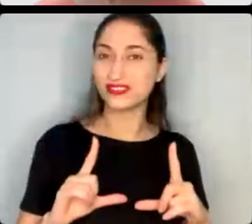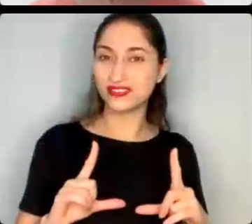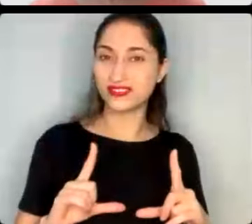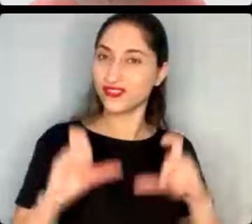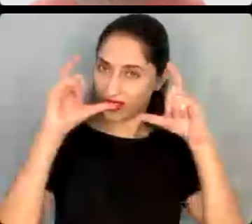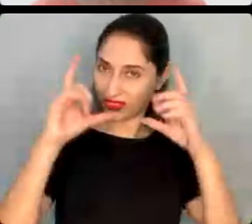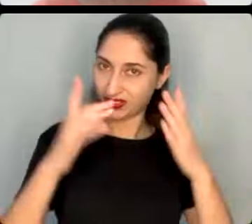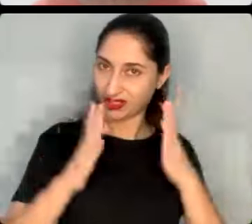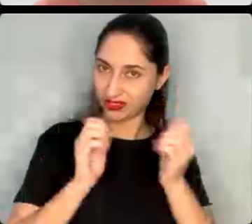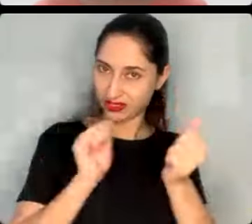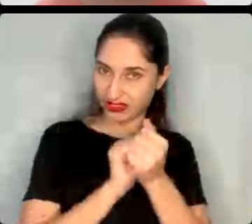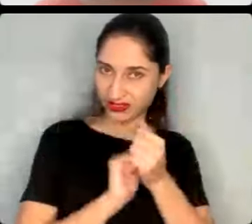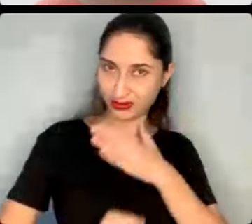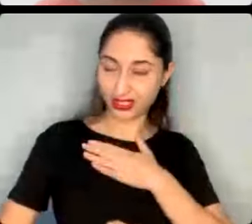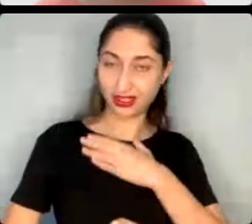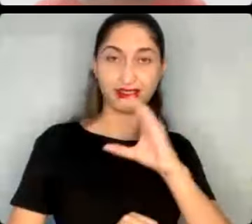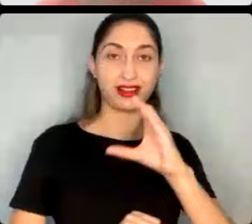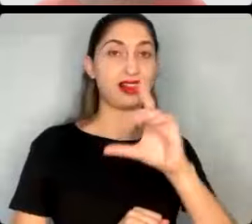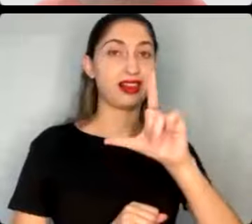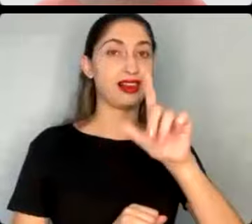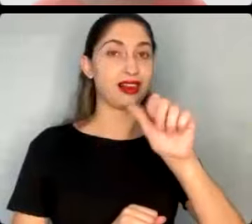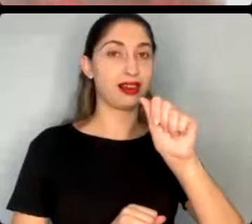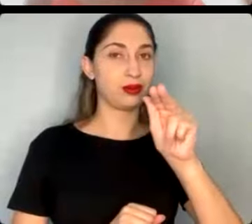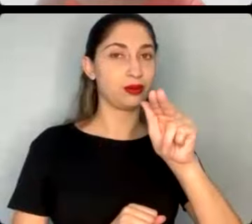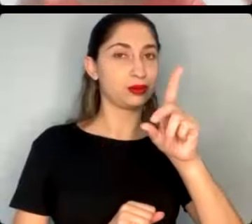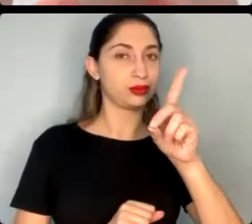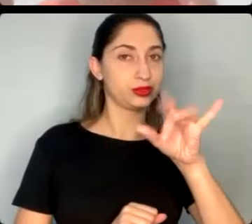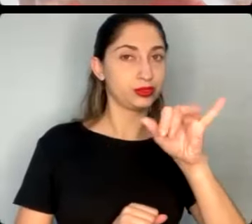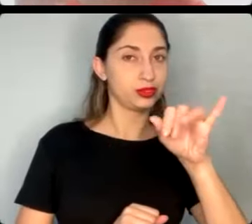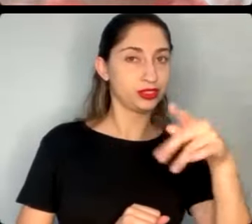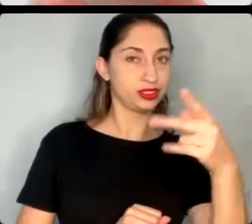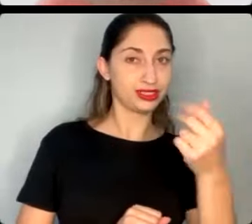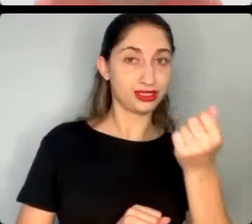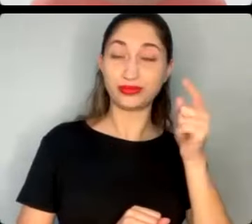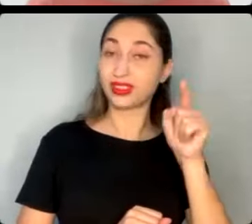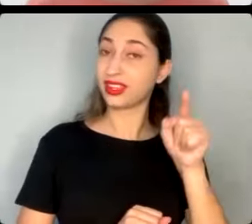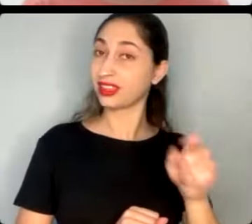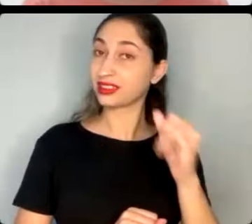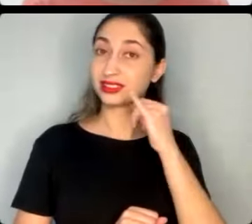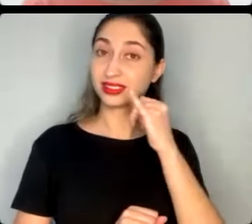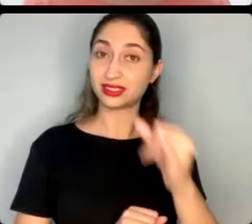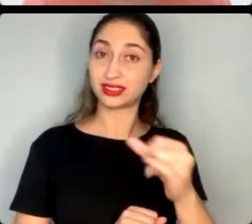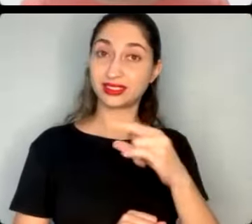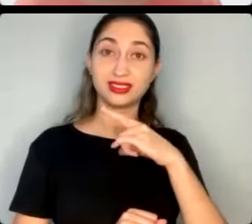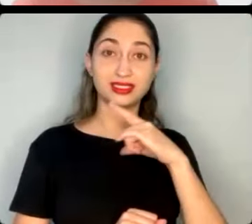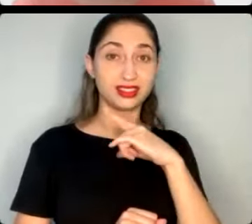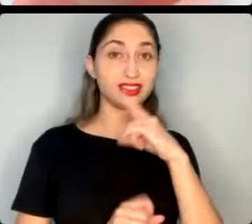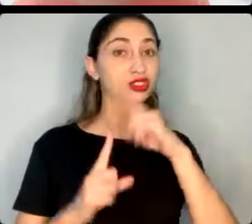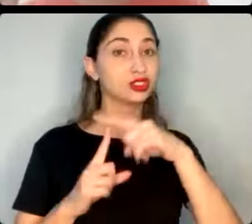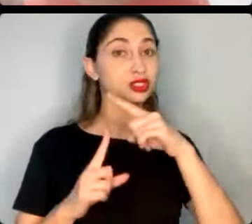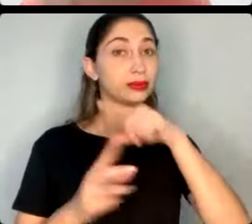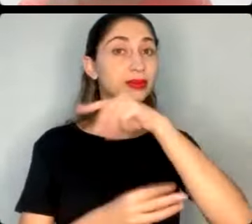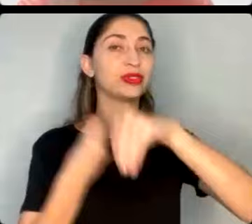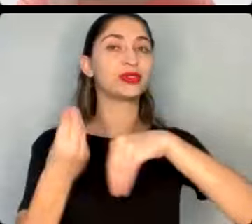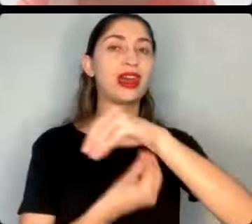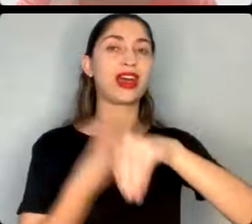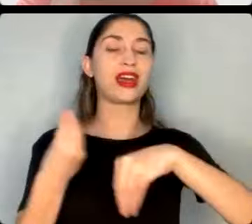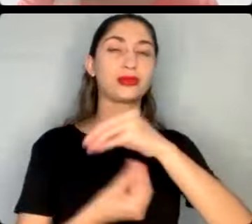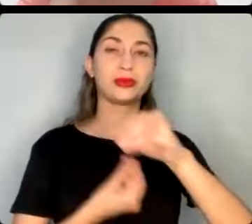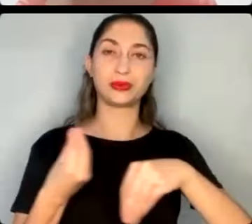Claudinha. Ela mesmo se reconheceu tendo um pouco de cada tipo, porque cada um foi